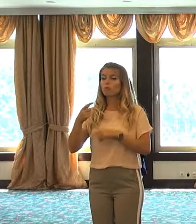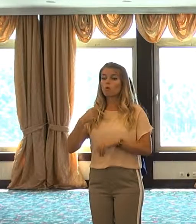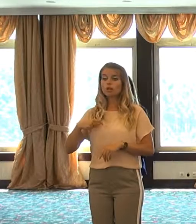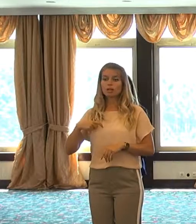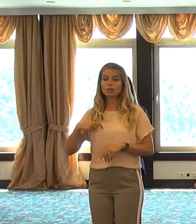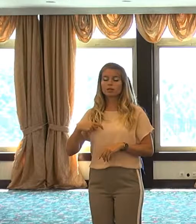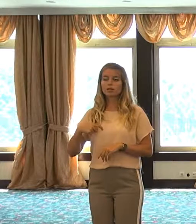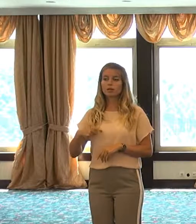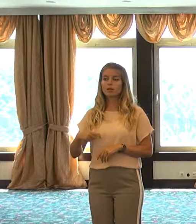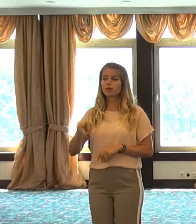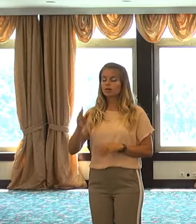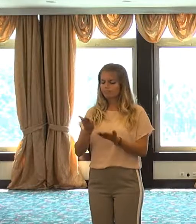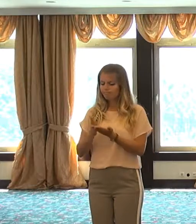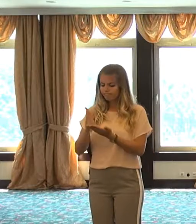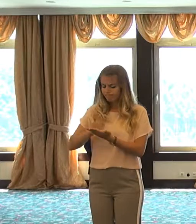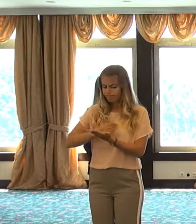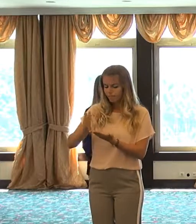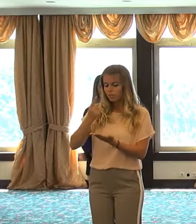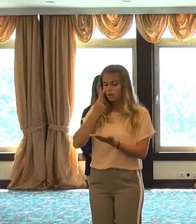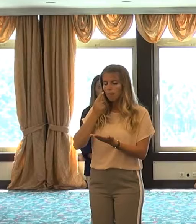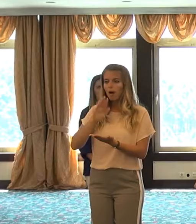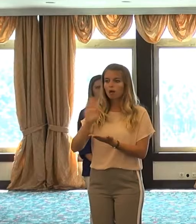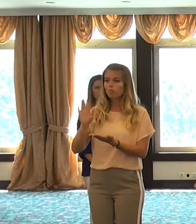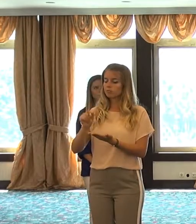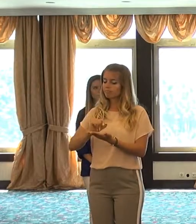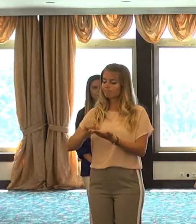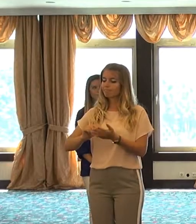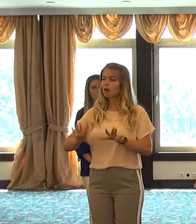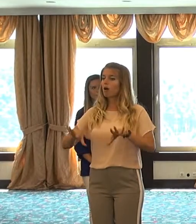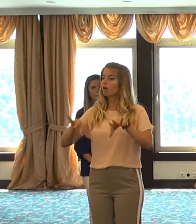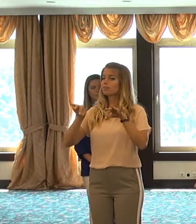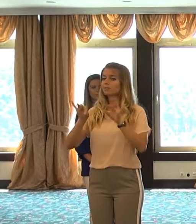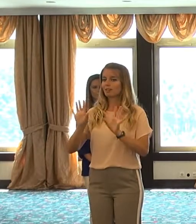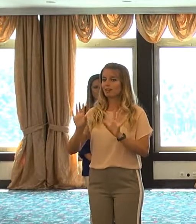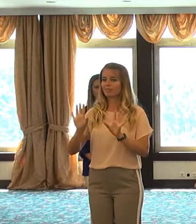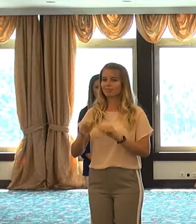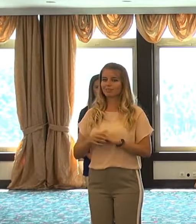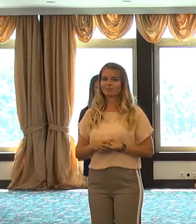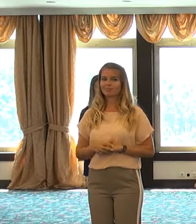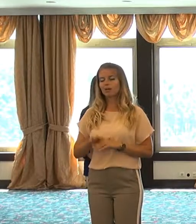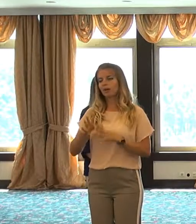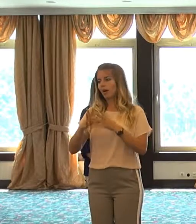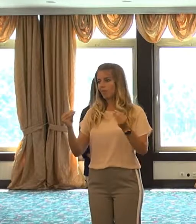özellikle kağıda dayalı bir metin hazırlamadım. Zaten kaybedeceğimi de biliyordum, yine kaybettim.